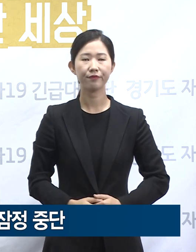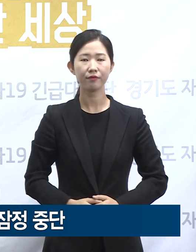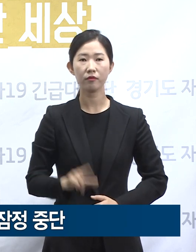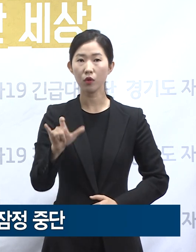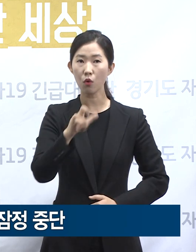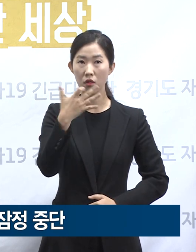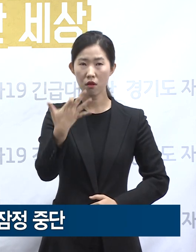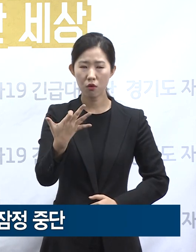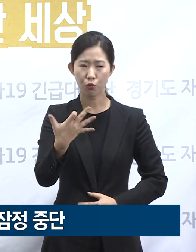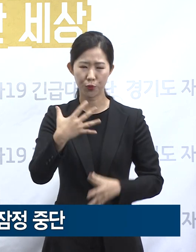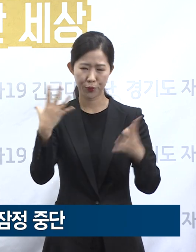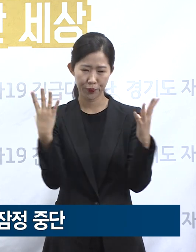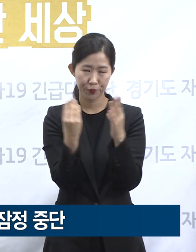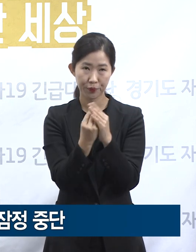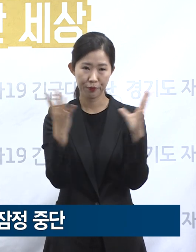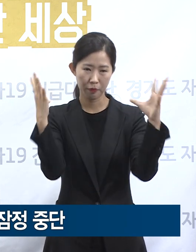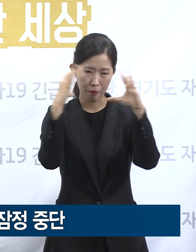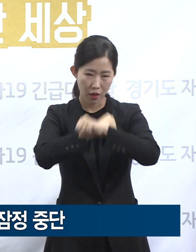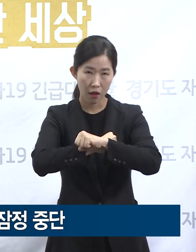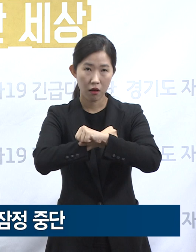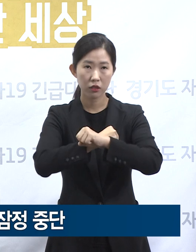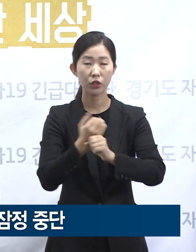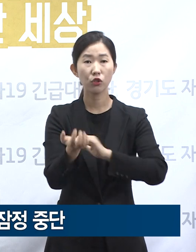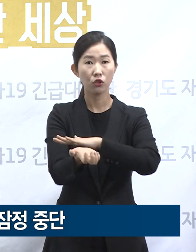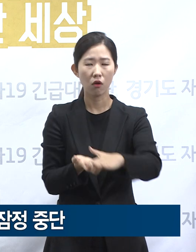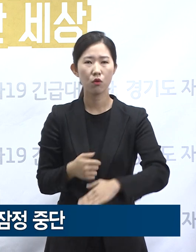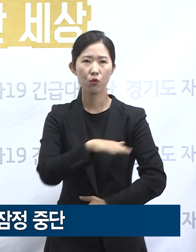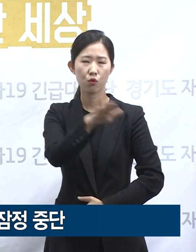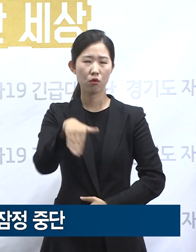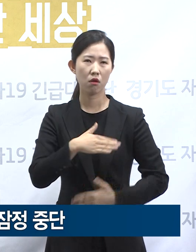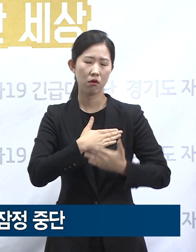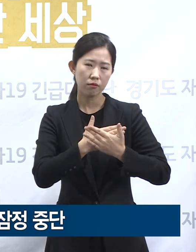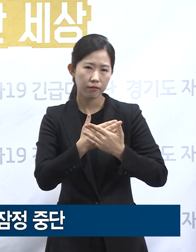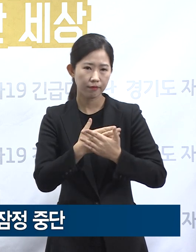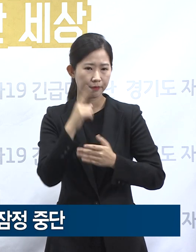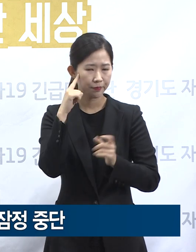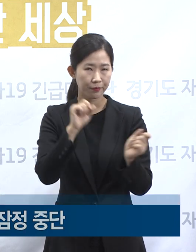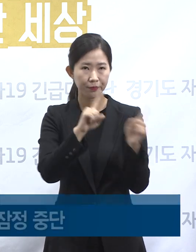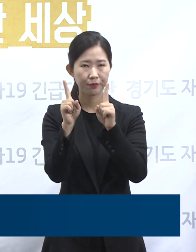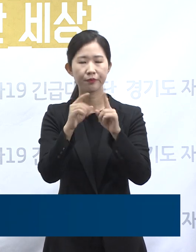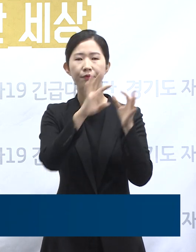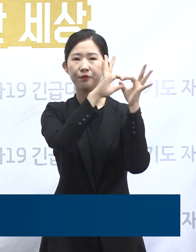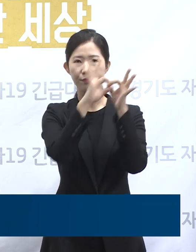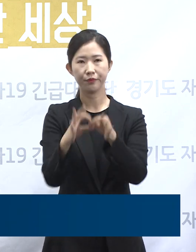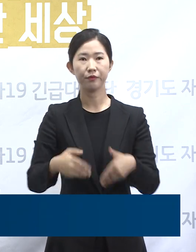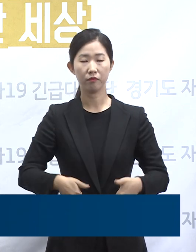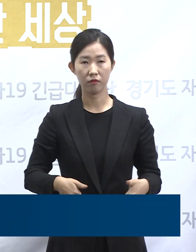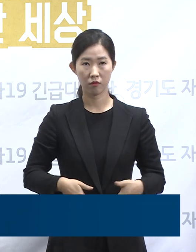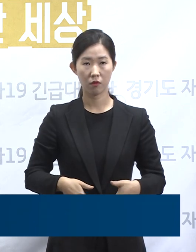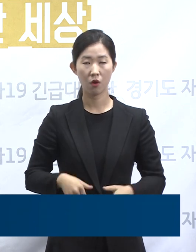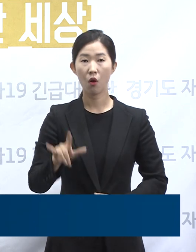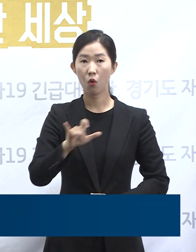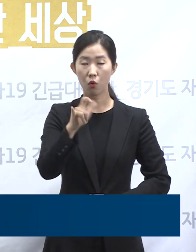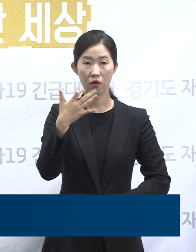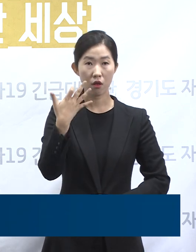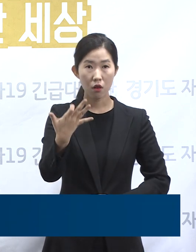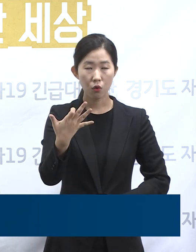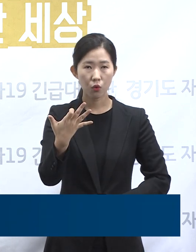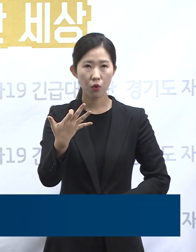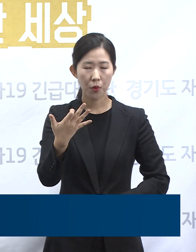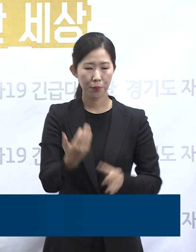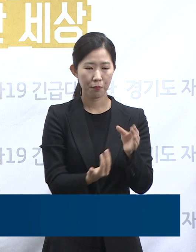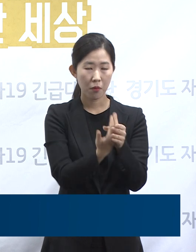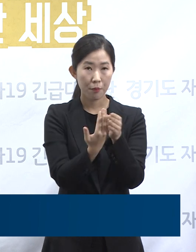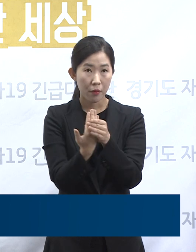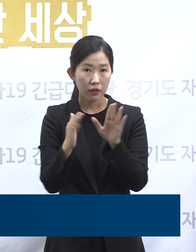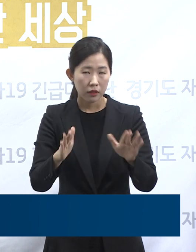코로나19가 완전히 종식될 때까지 긴장의 끈을 놓아서는 안 됩니다. 도내 코로나19 추가 확진자 발생 추이는 점차